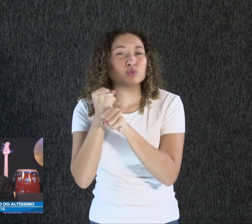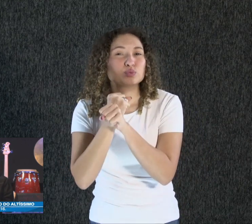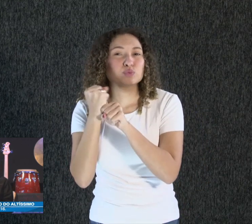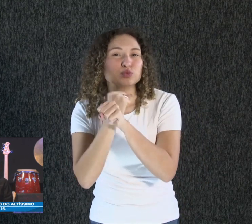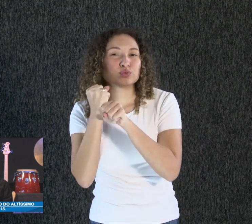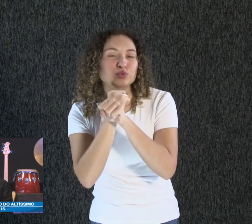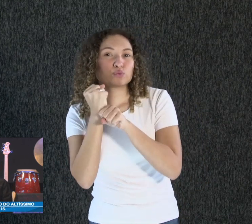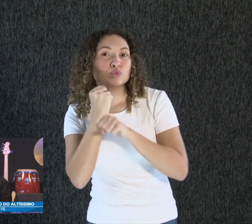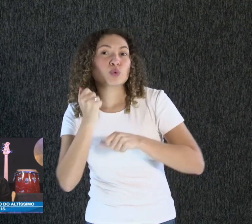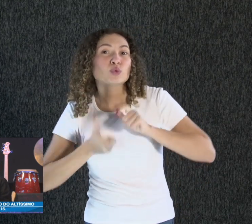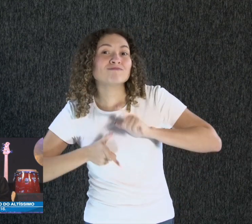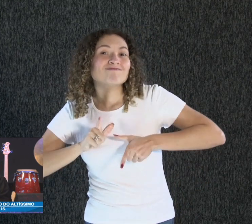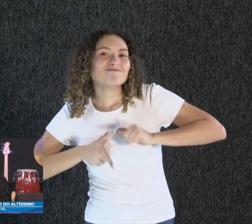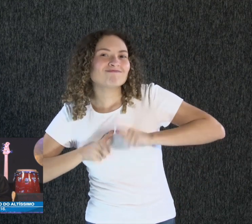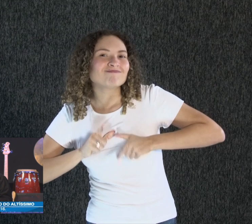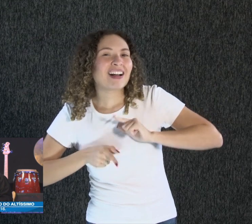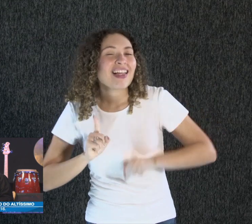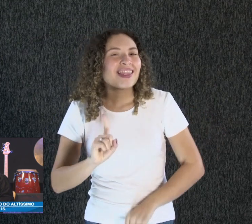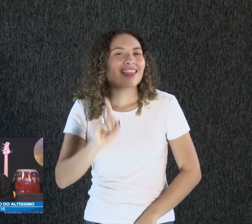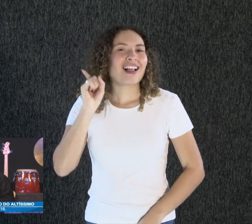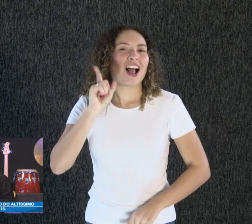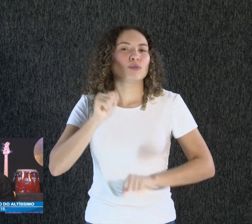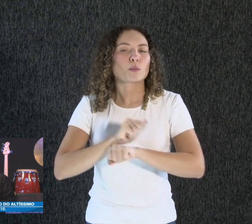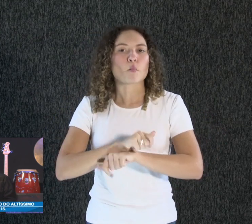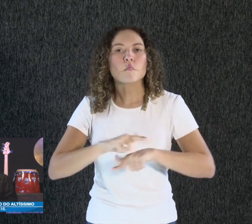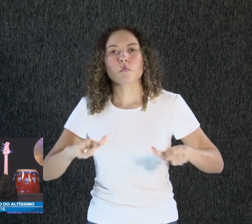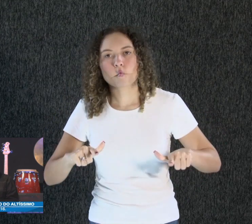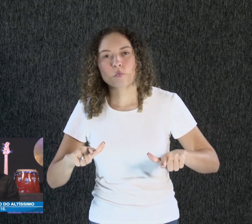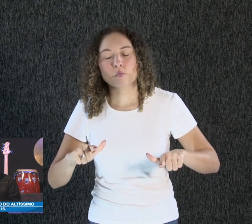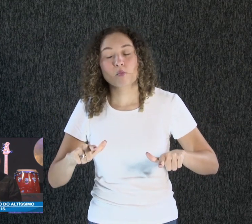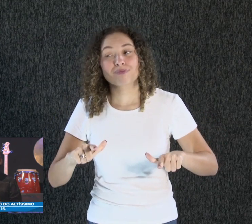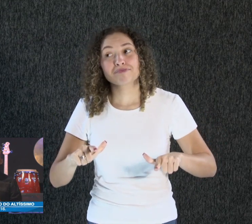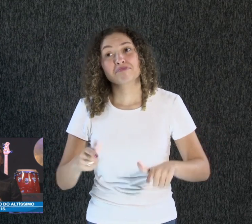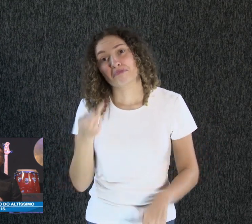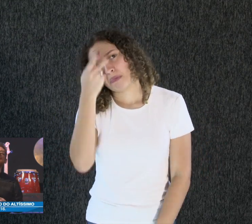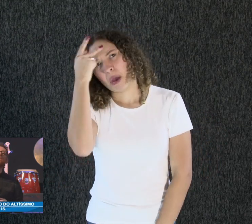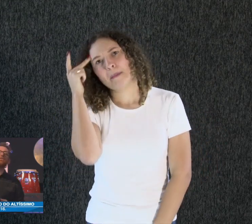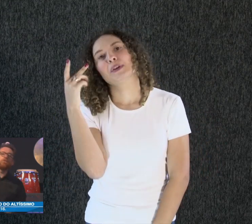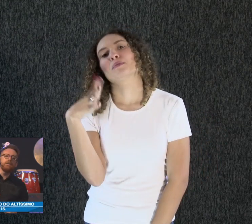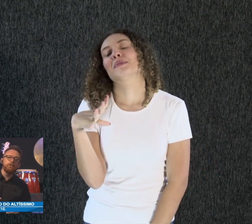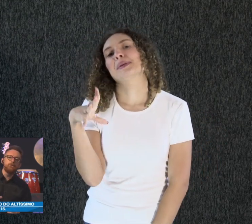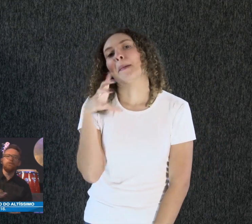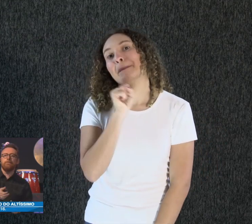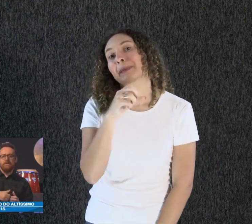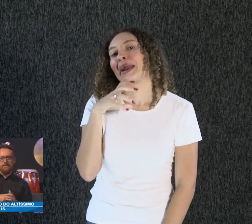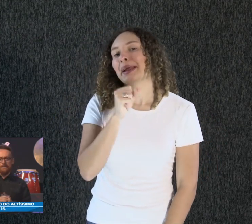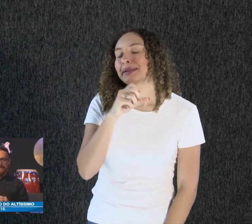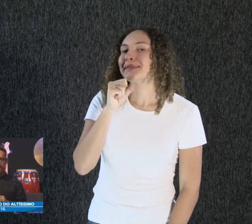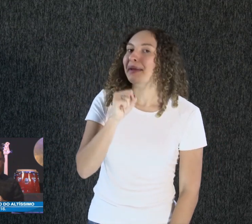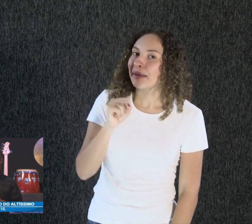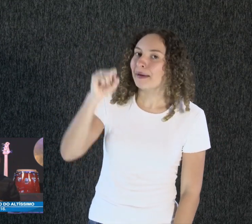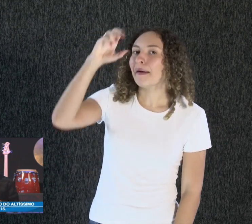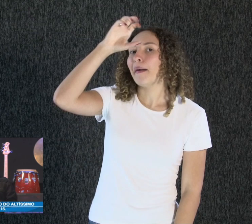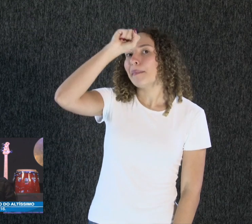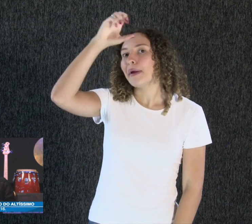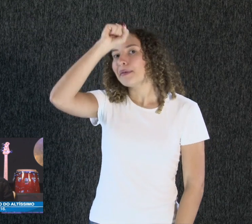deserto até a chegada à terra prometida. E quantas lições foram